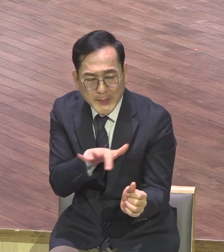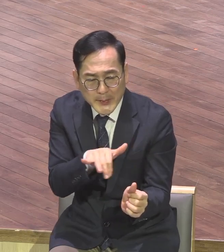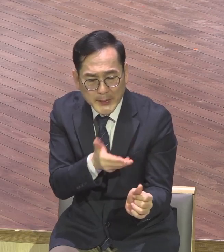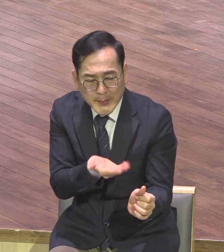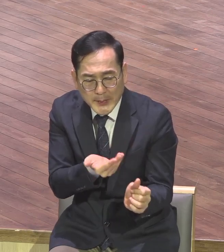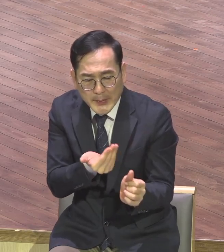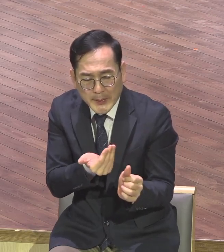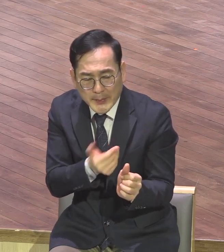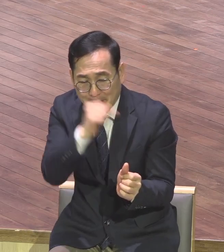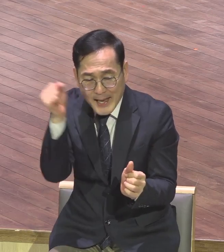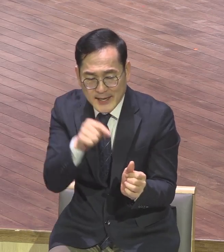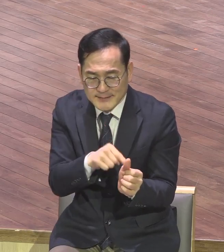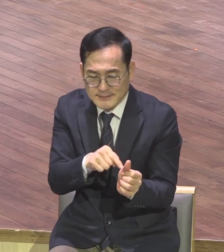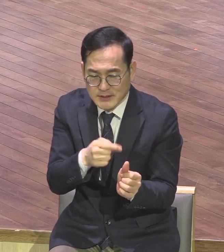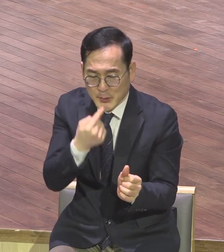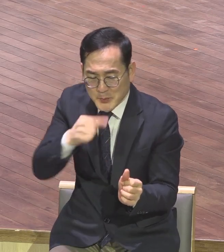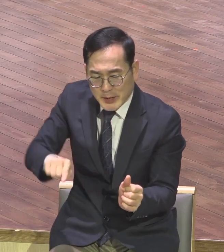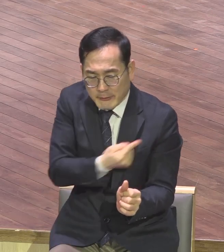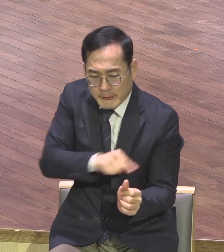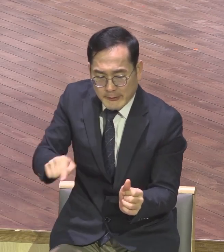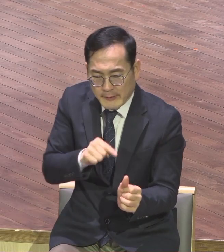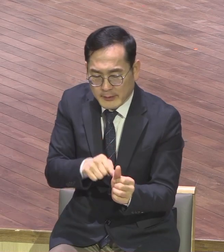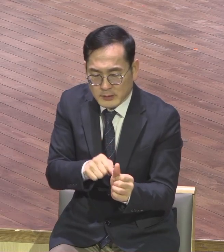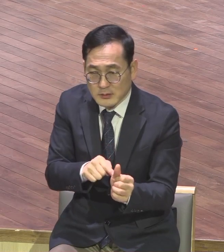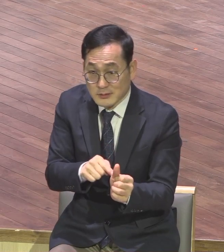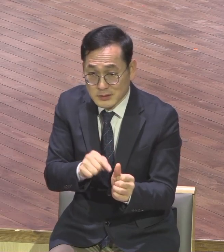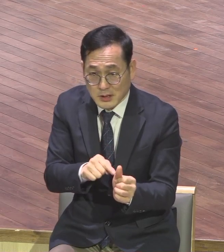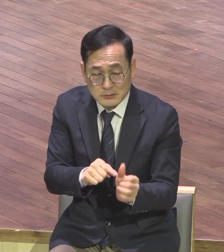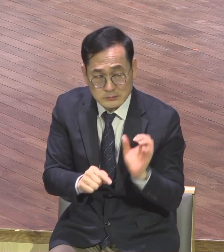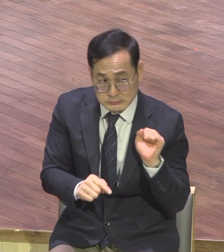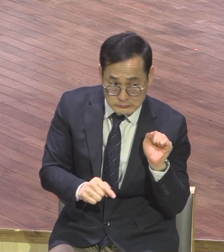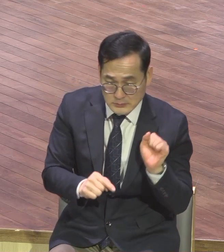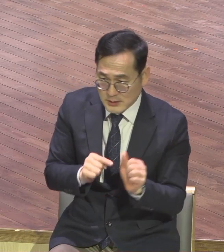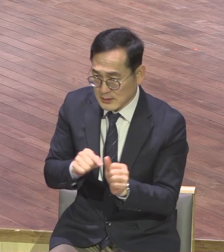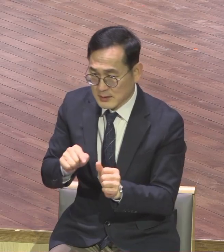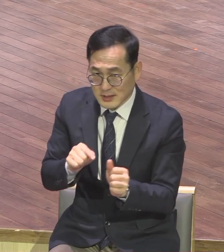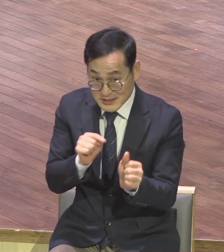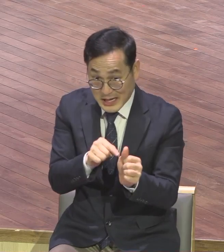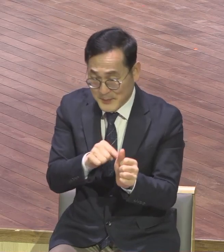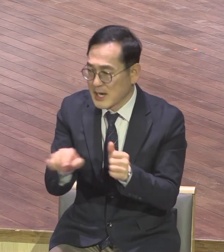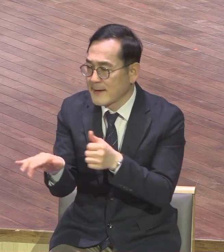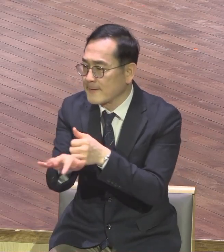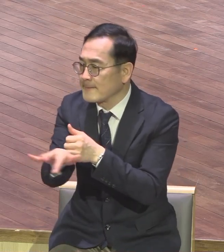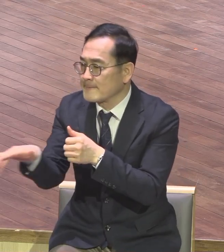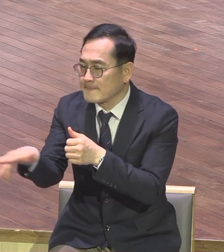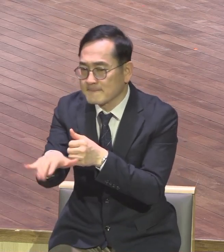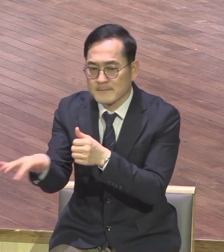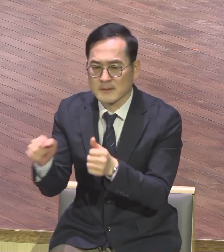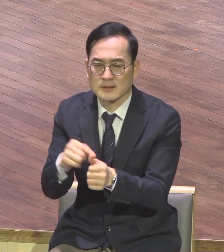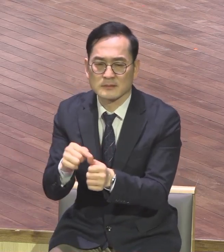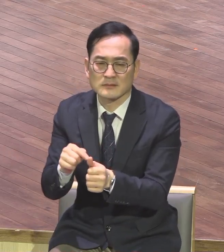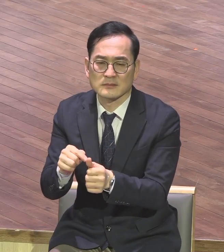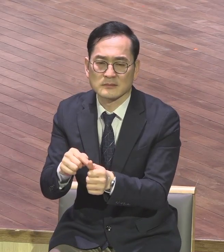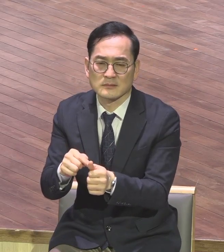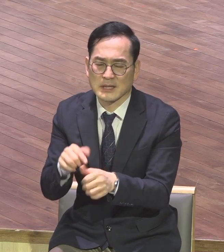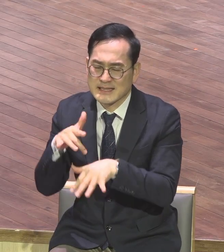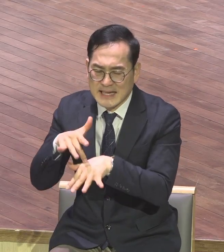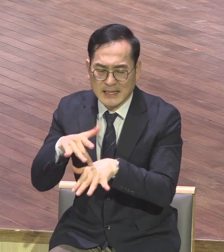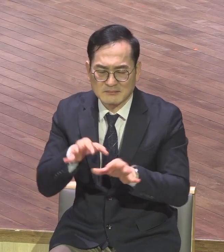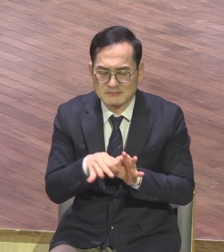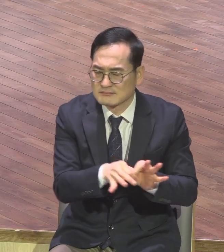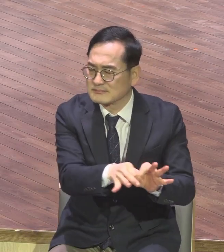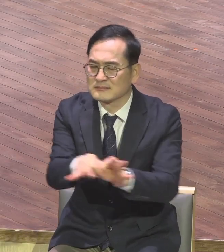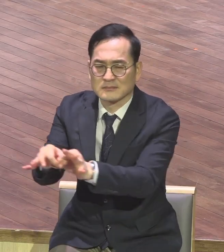그래서 여러분이 정신 번쩍 차리시고 속지 마시고 복음 속에서 이 답을 찾으시기 바랍니다. 그리스도가